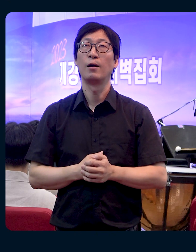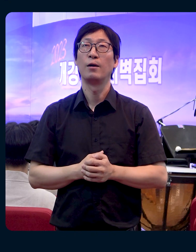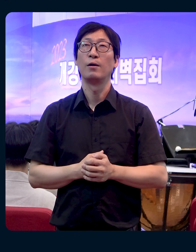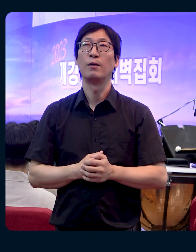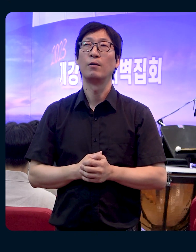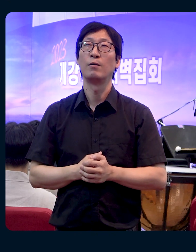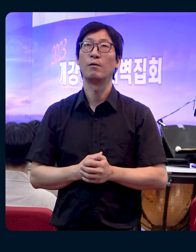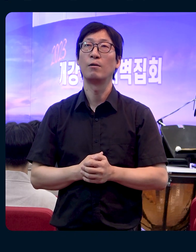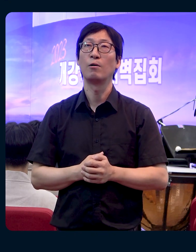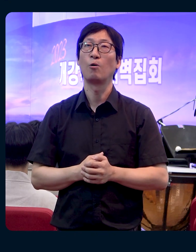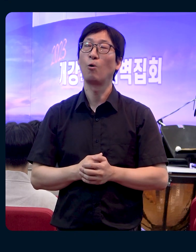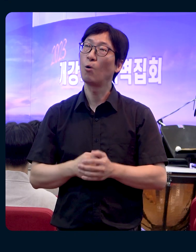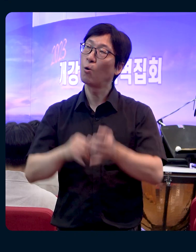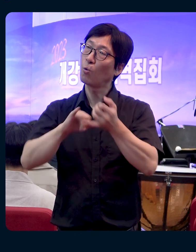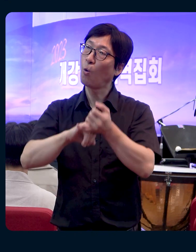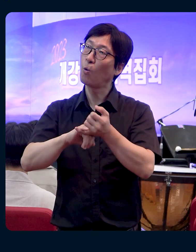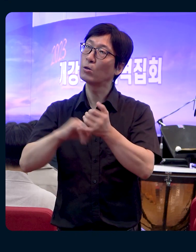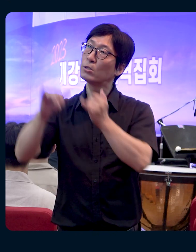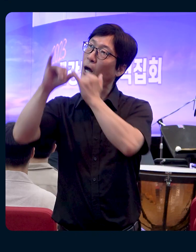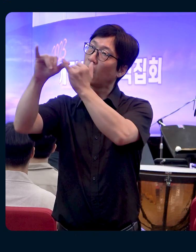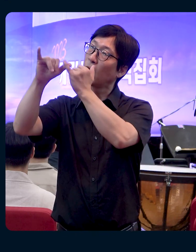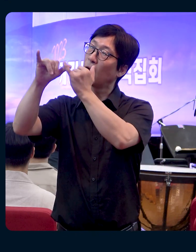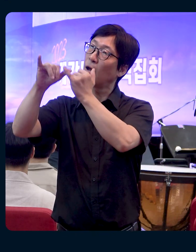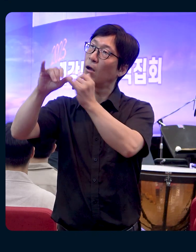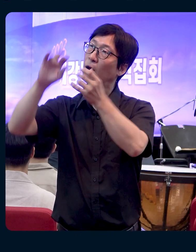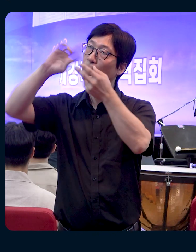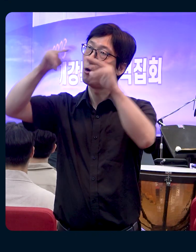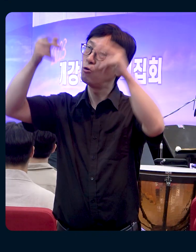괜히 피곤할 것 같은데 그게 그 의미가 있을까?